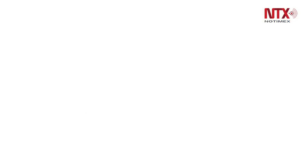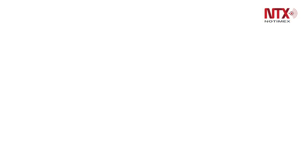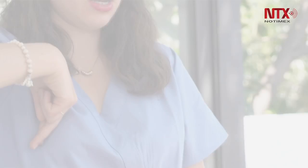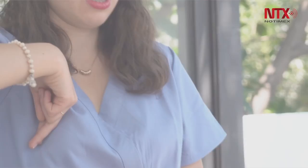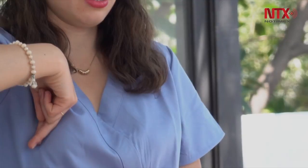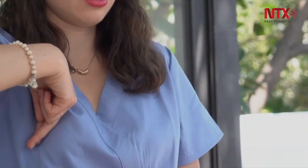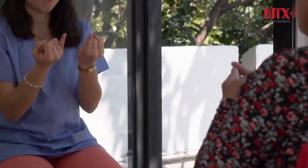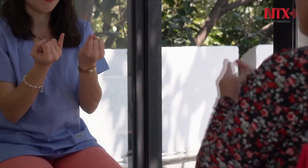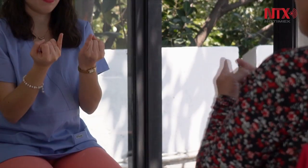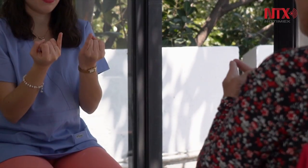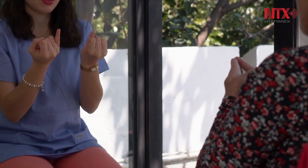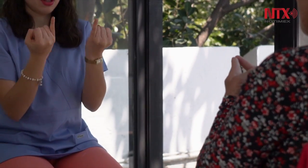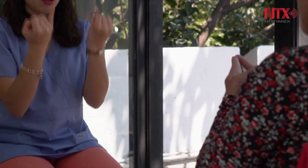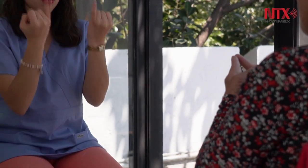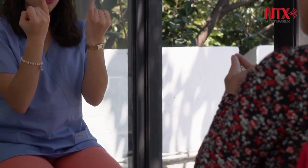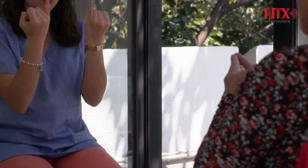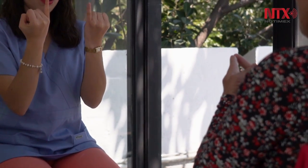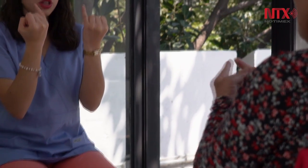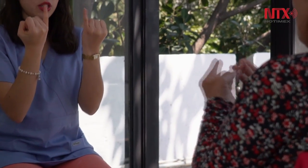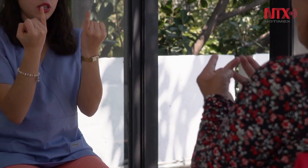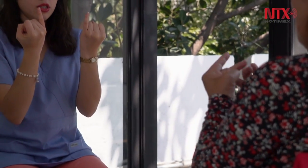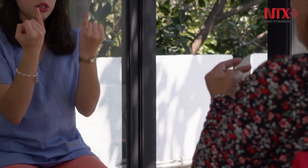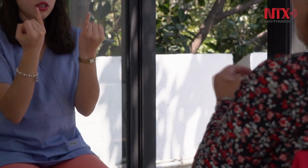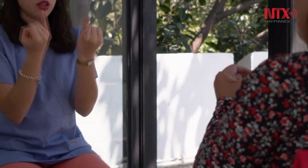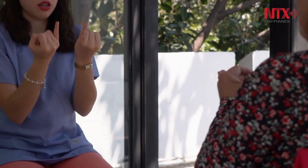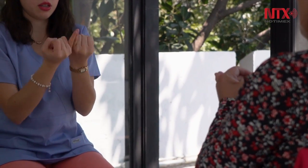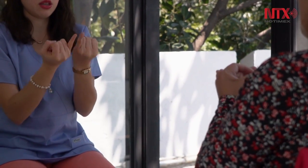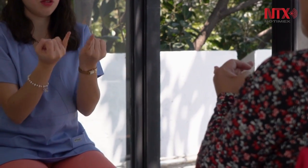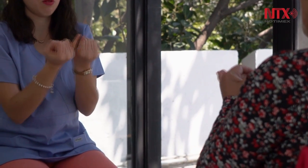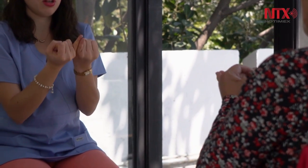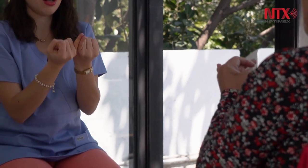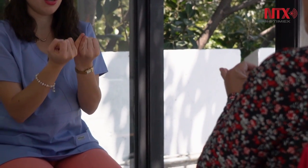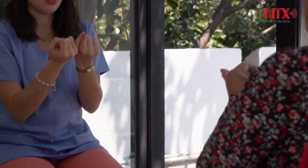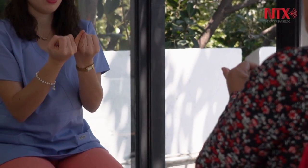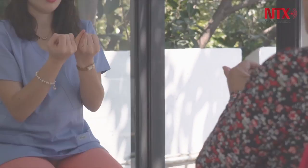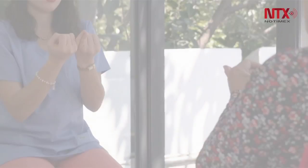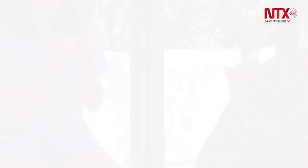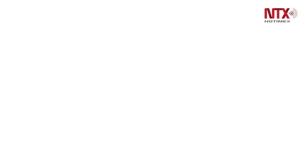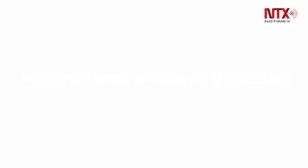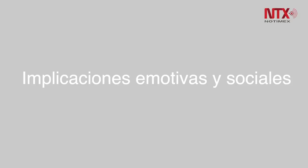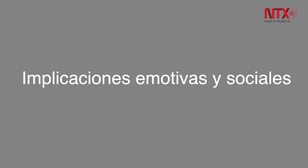cómo impartirla, porque las clases las están impartiendo maestros de lenguaje de señas.